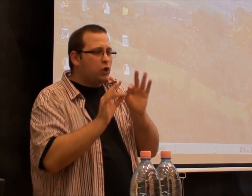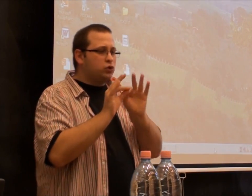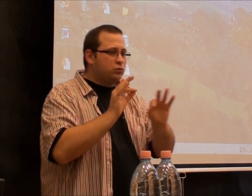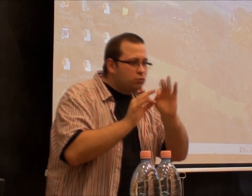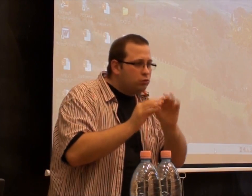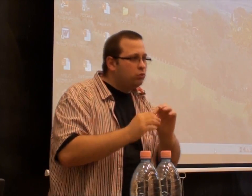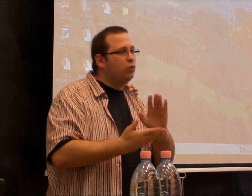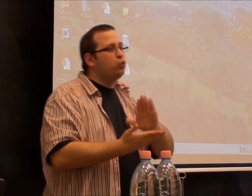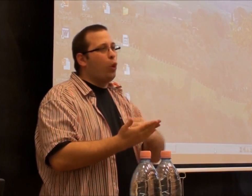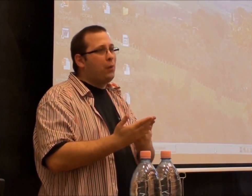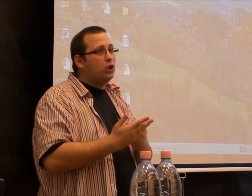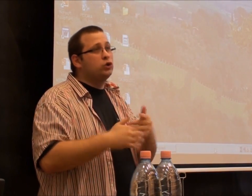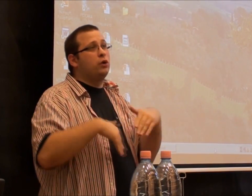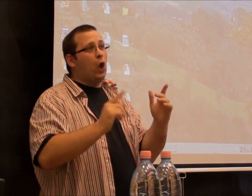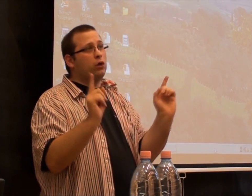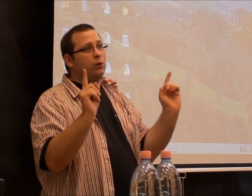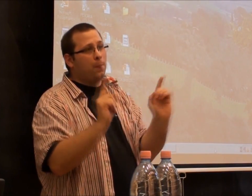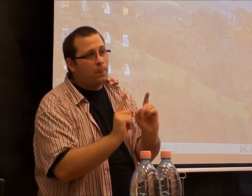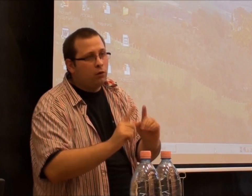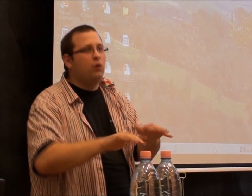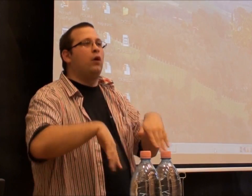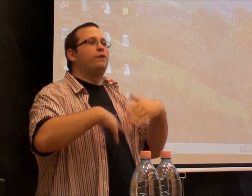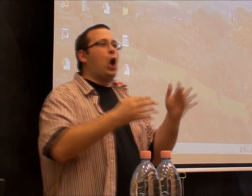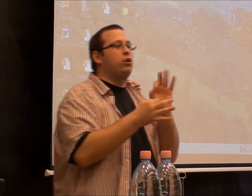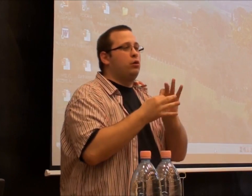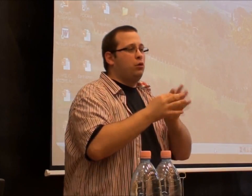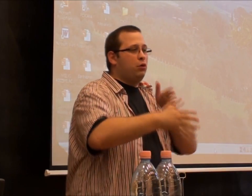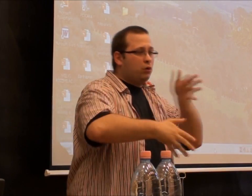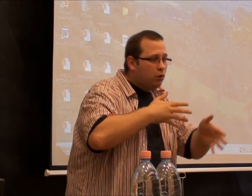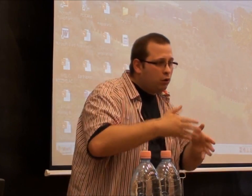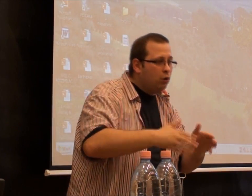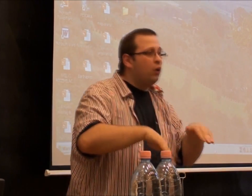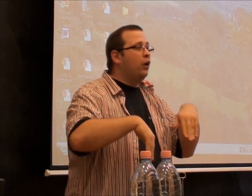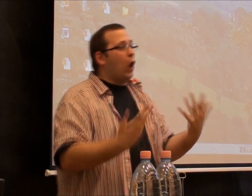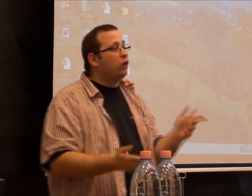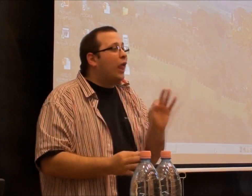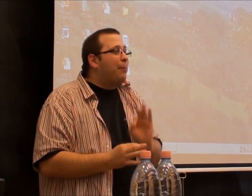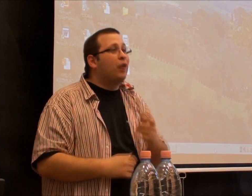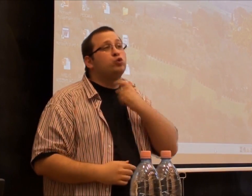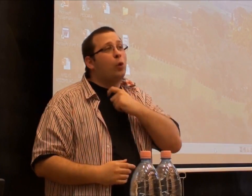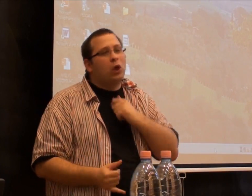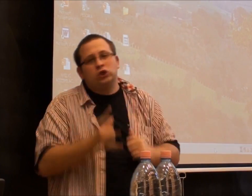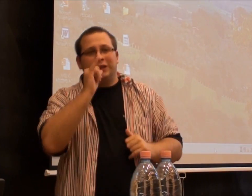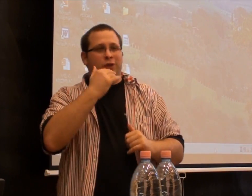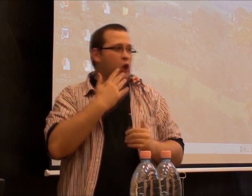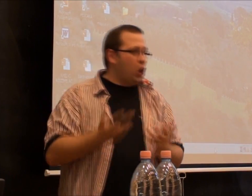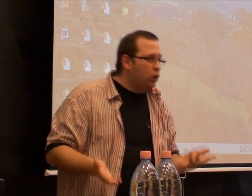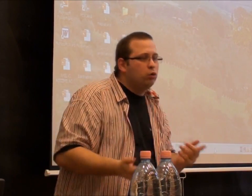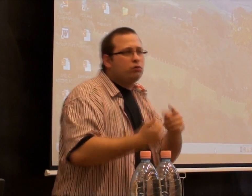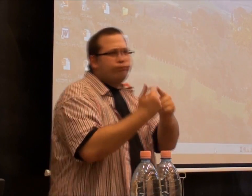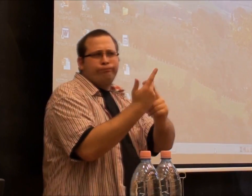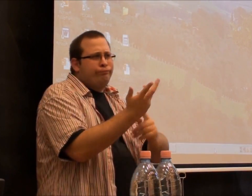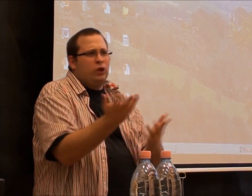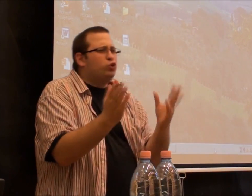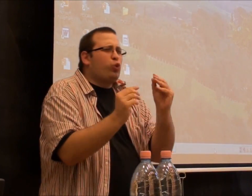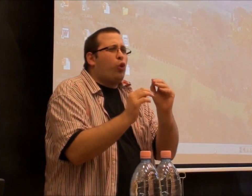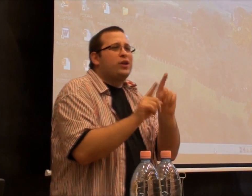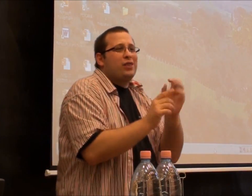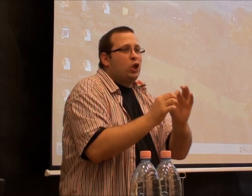beszél, érdekes, az kiemeli, a tolmács vagy rövidíti, vagy éppen amikor tolmács szomjas, iszik,